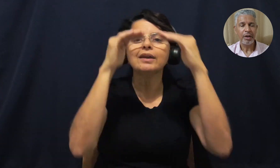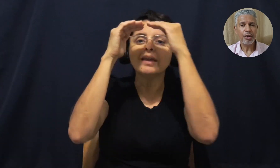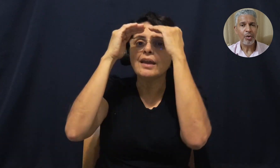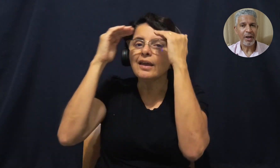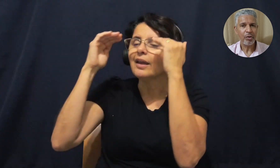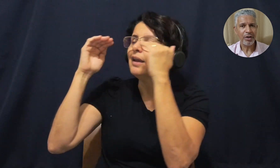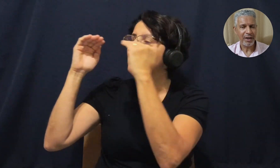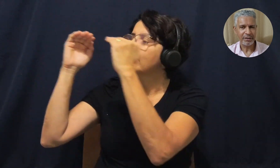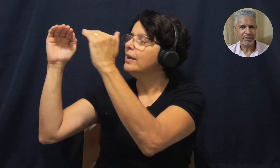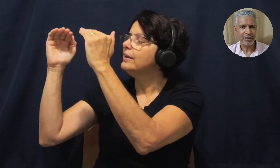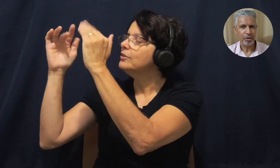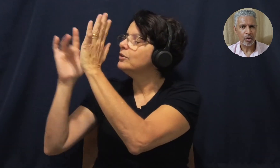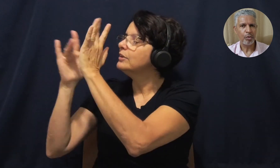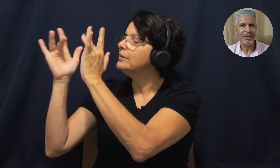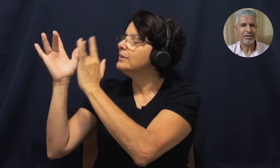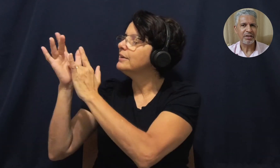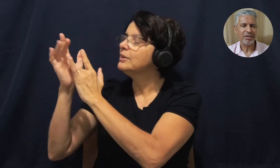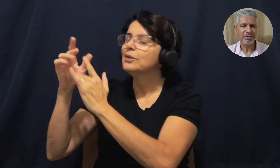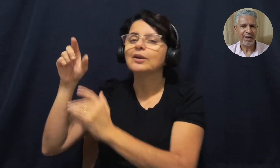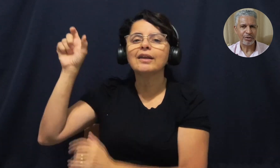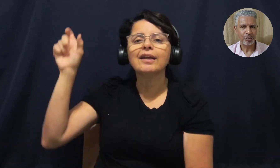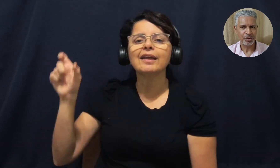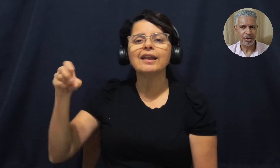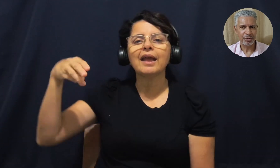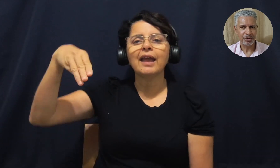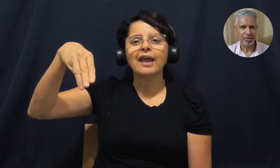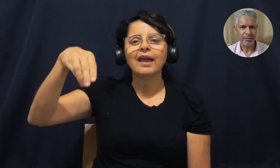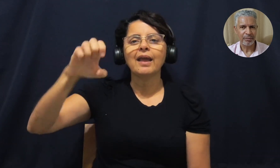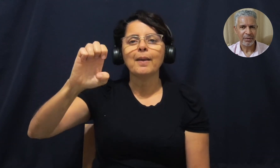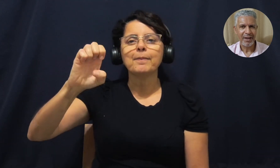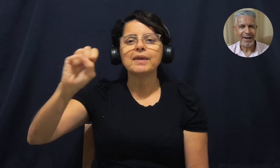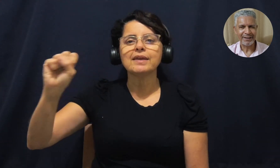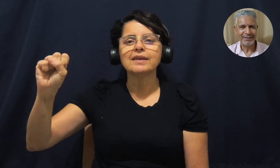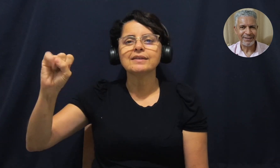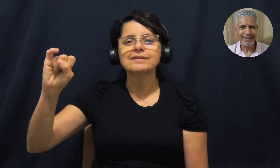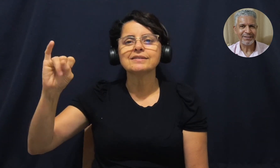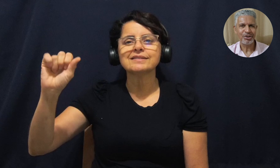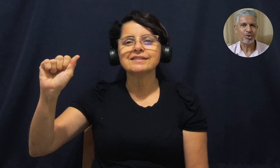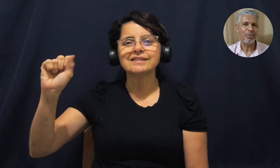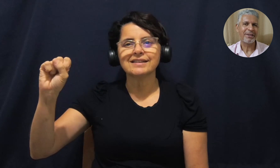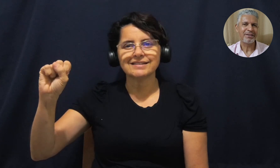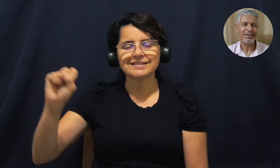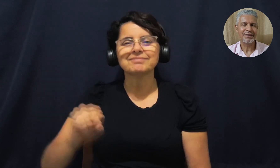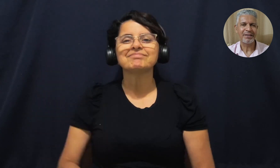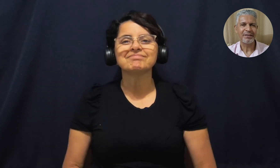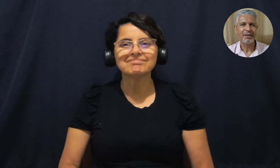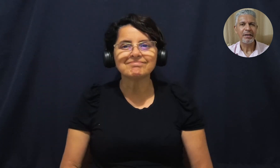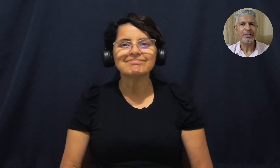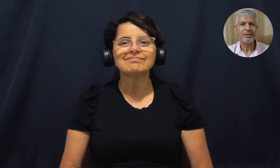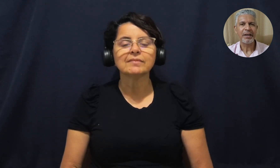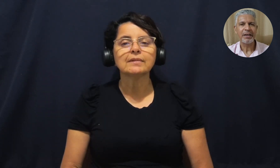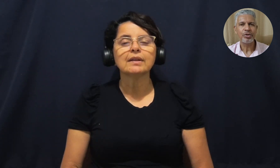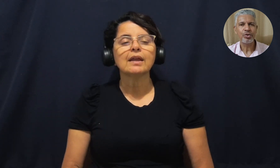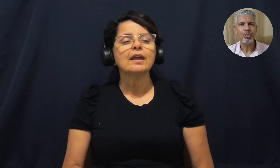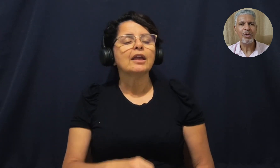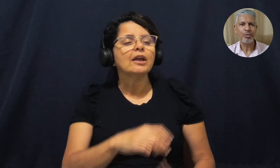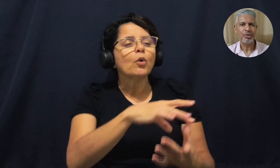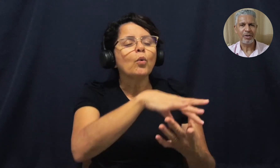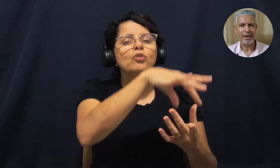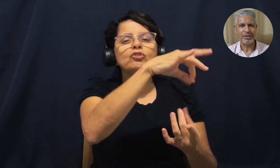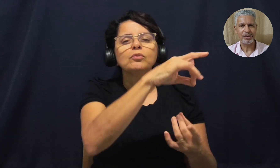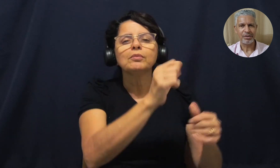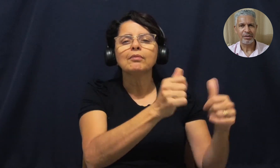Jesus e o reconhece como o Messias enviado por Deus. A grandeza de João Batista está na